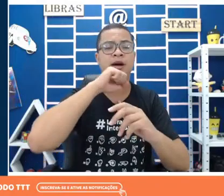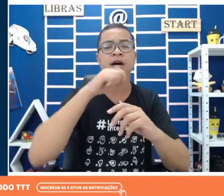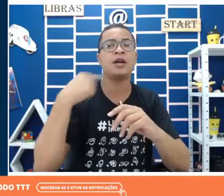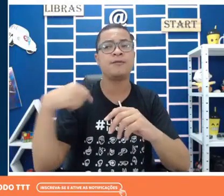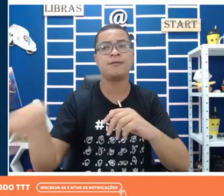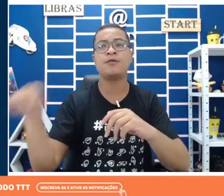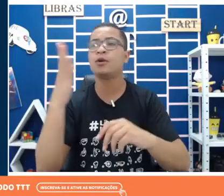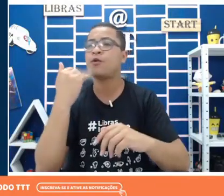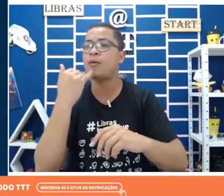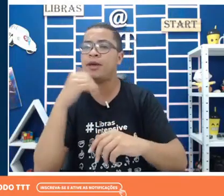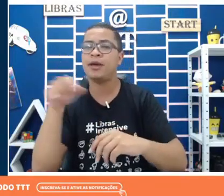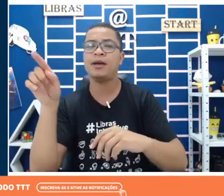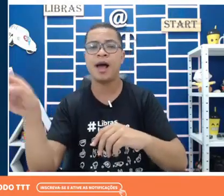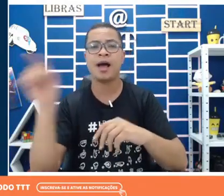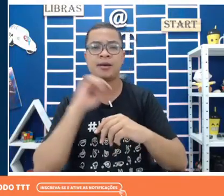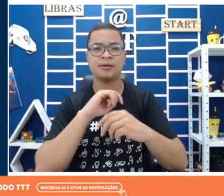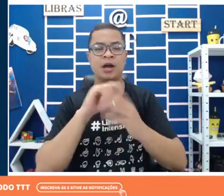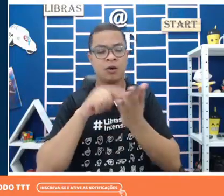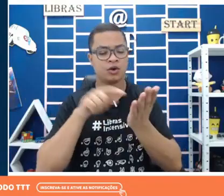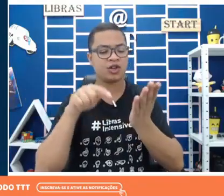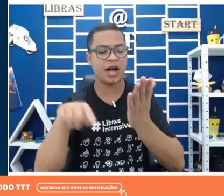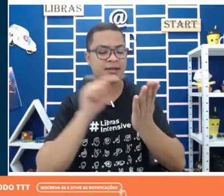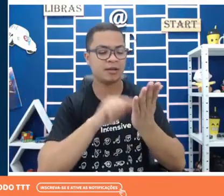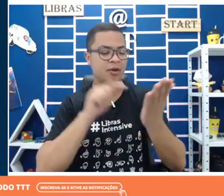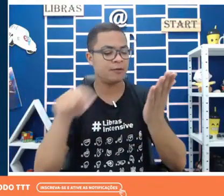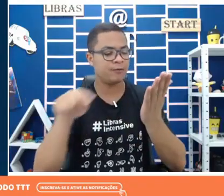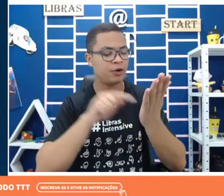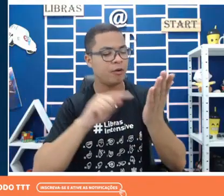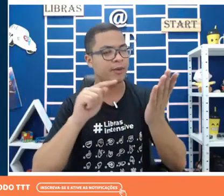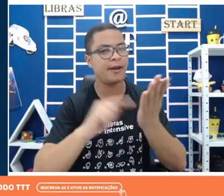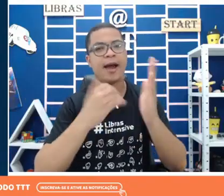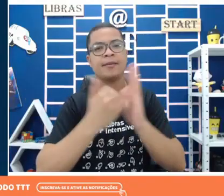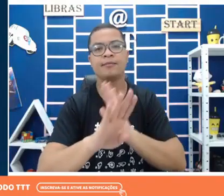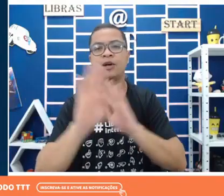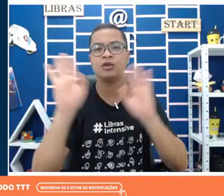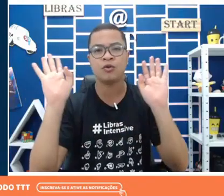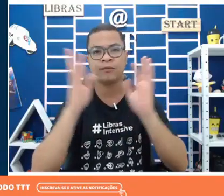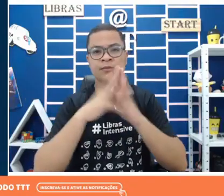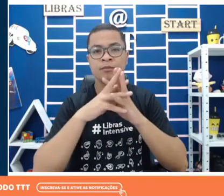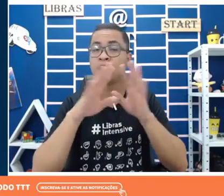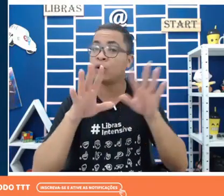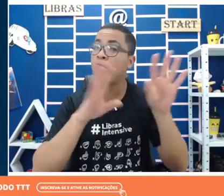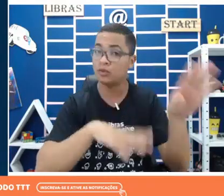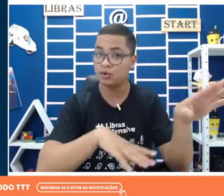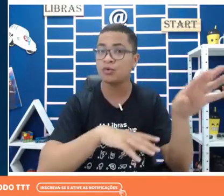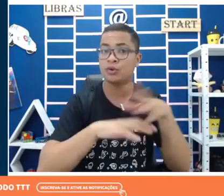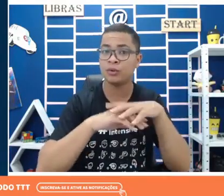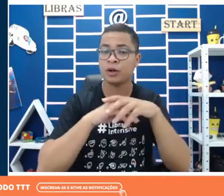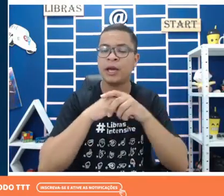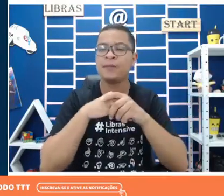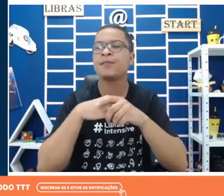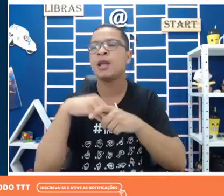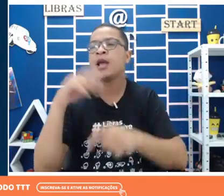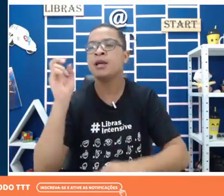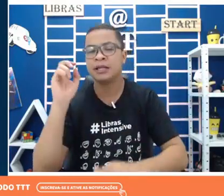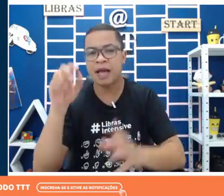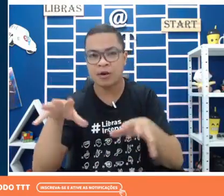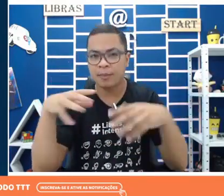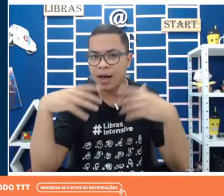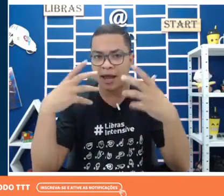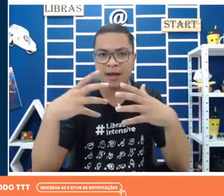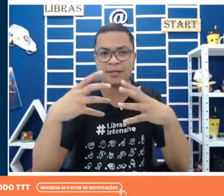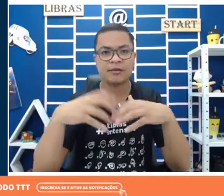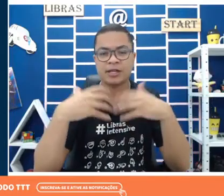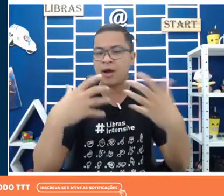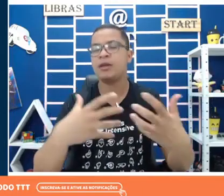casa, mãe, fui comer lá. Hoje, casa, mãe, fui comer lá. Mandou para um surdo, ok? Você está